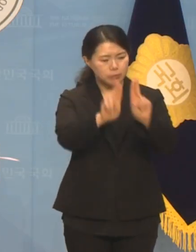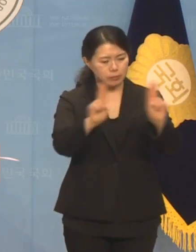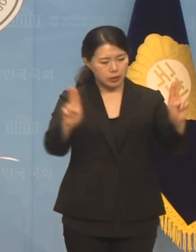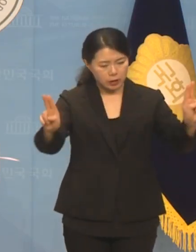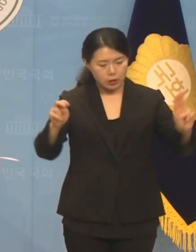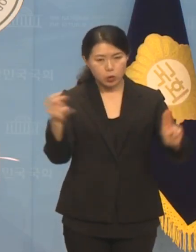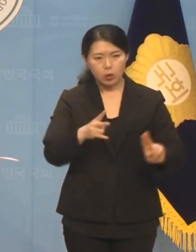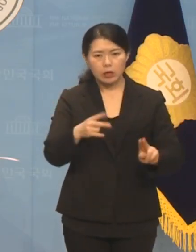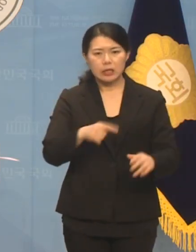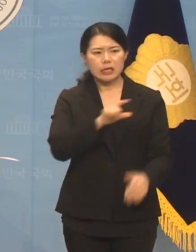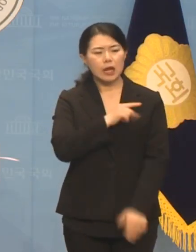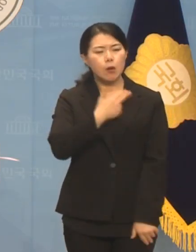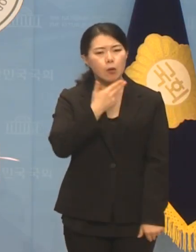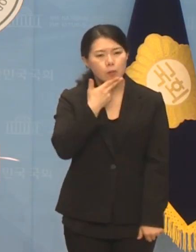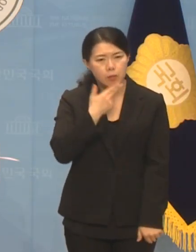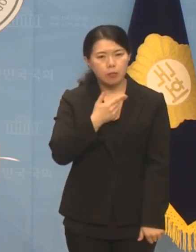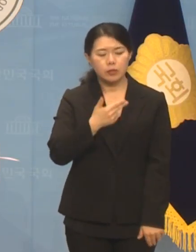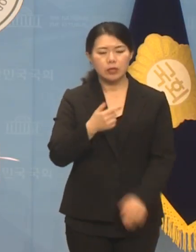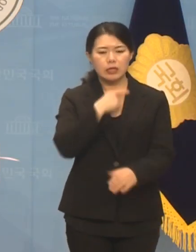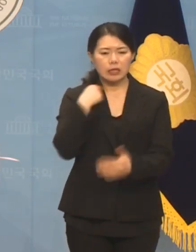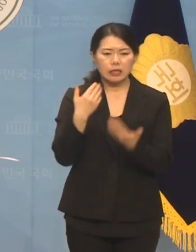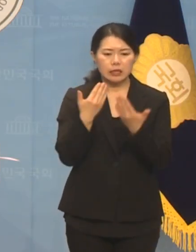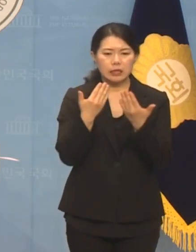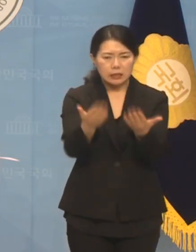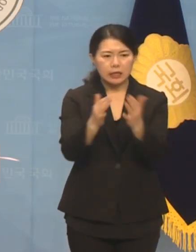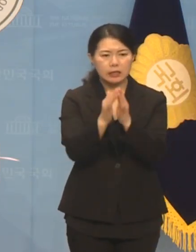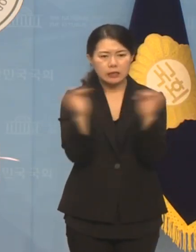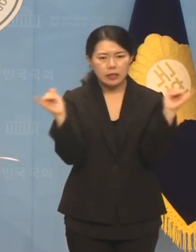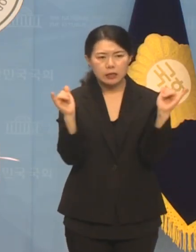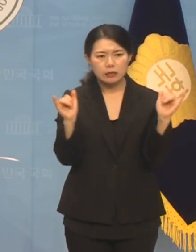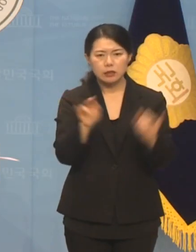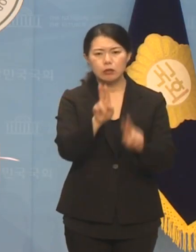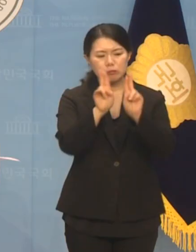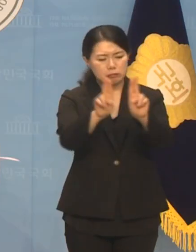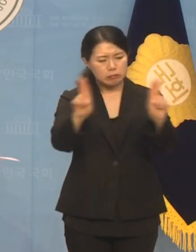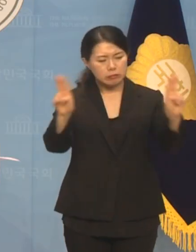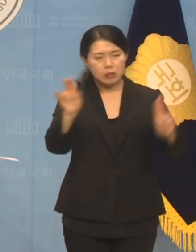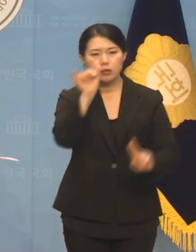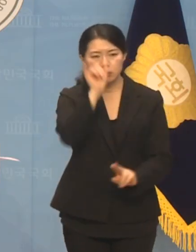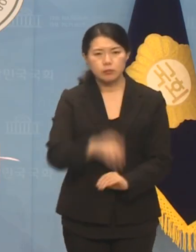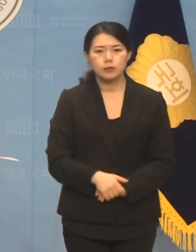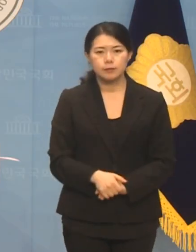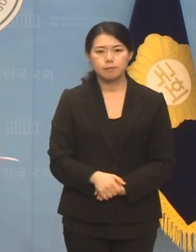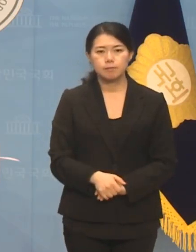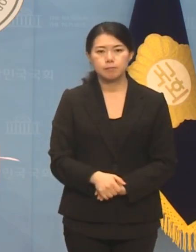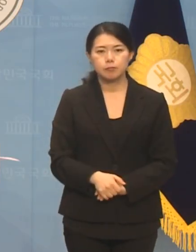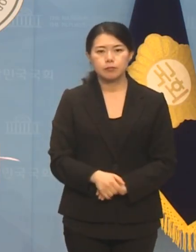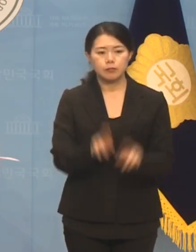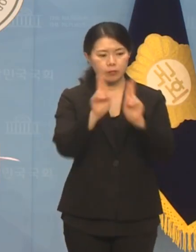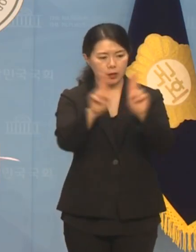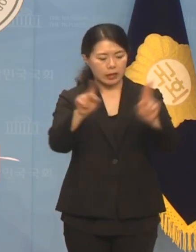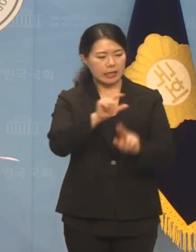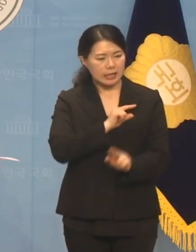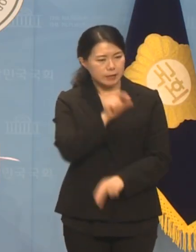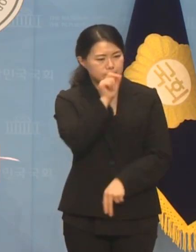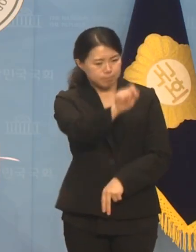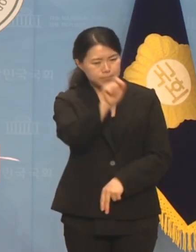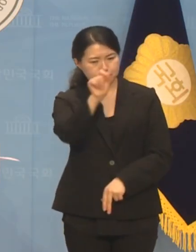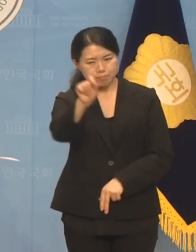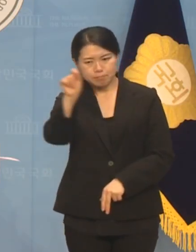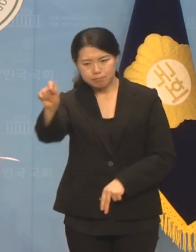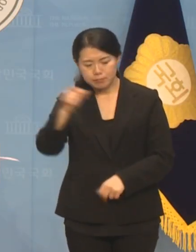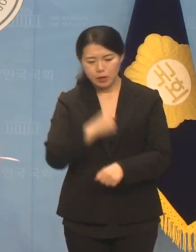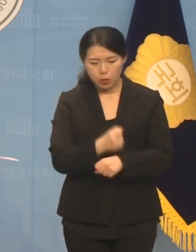이름 없는 희생자들의 무명 신의 위패가 모셔져 있습니다. 백비의 이름을 새기고